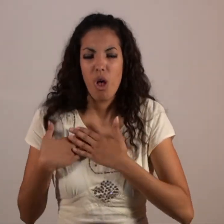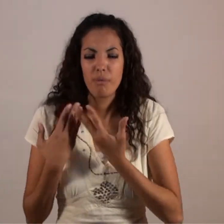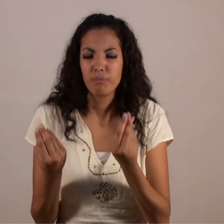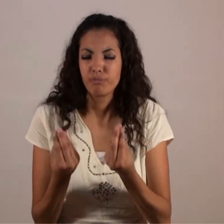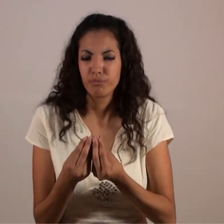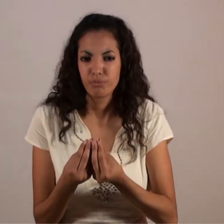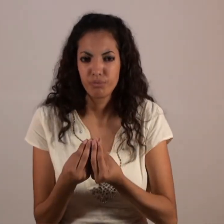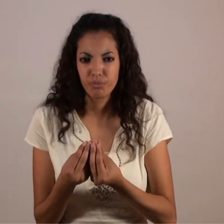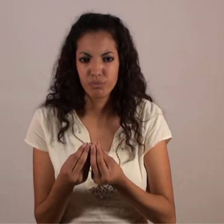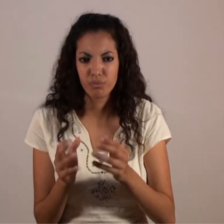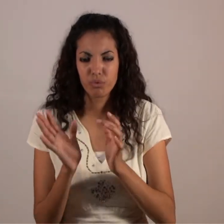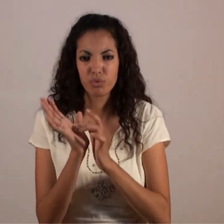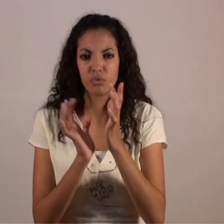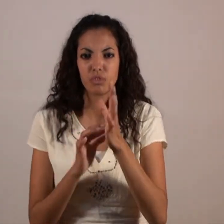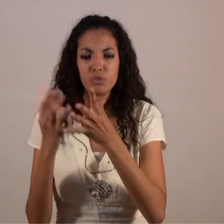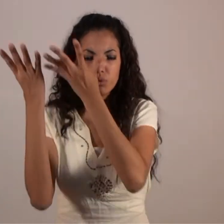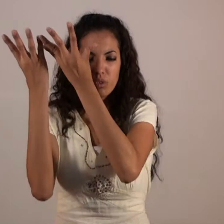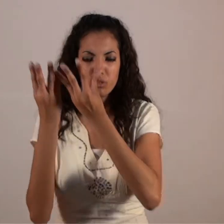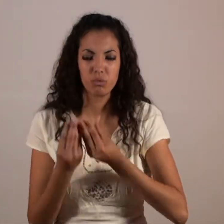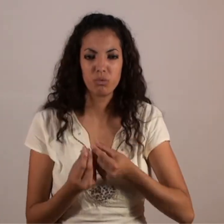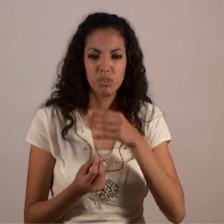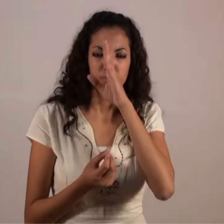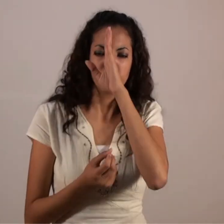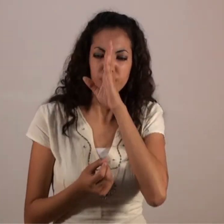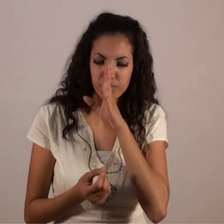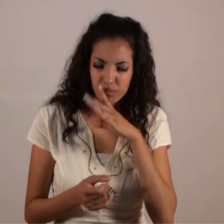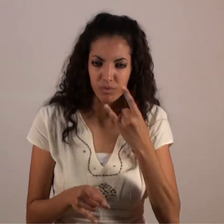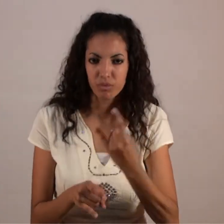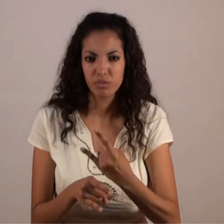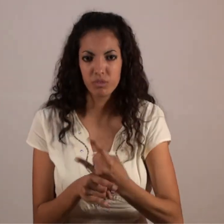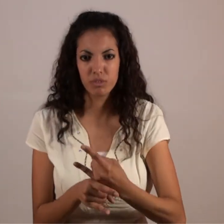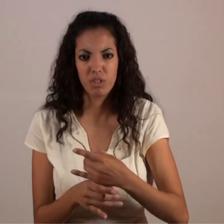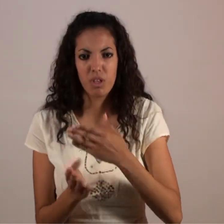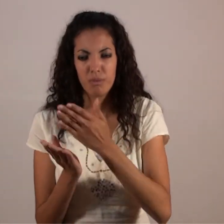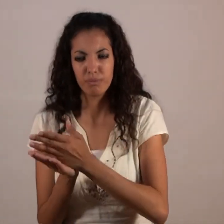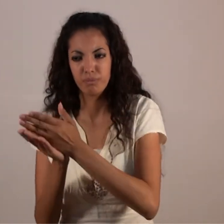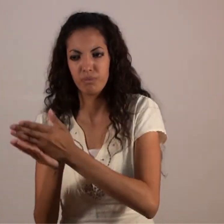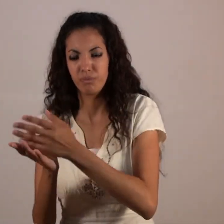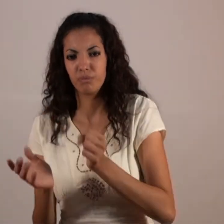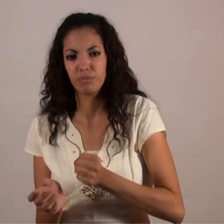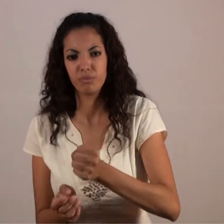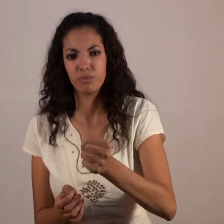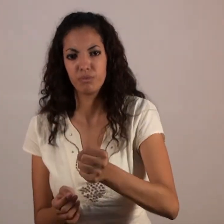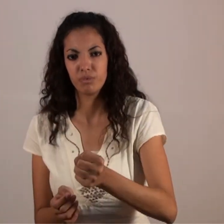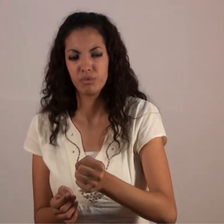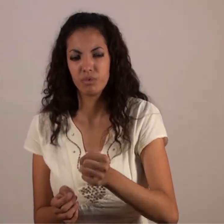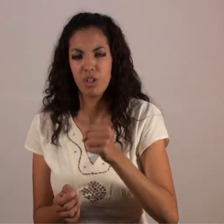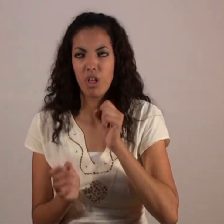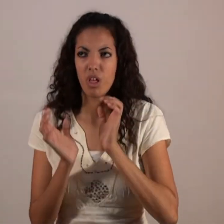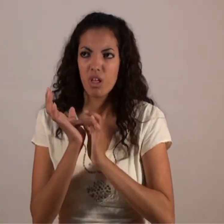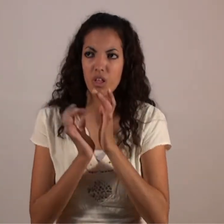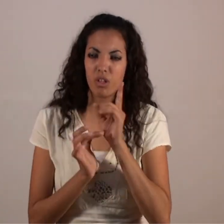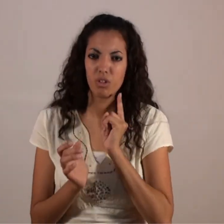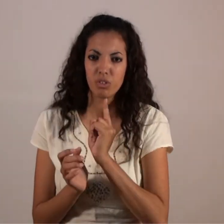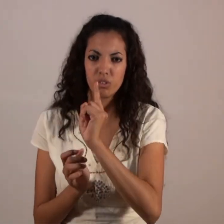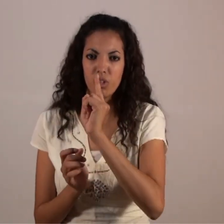y misericordioso y fiel sumo sacerdote. Él, la majestad del cielo, el Rey de